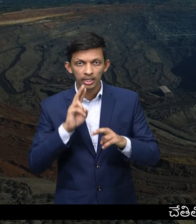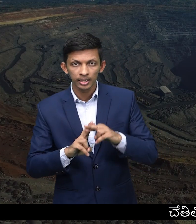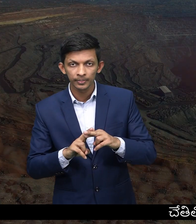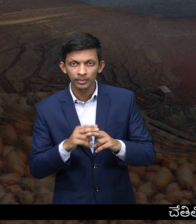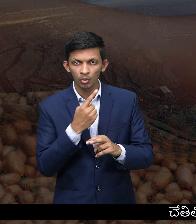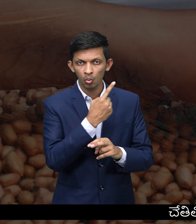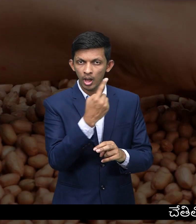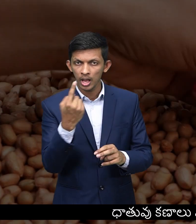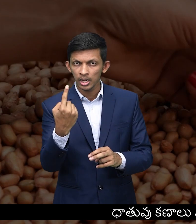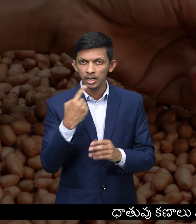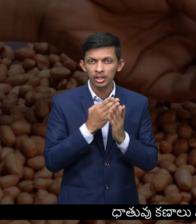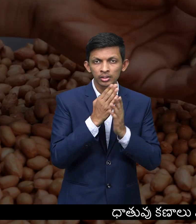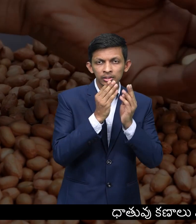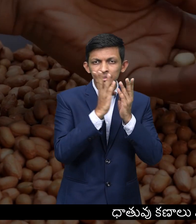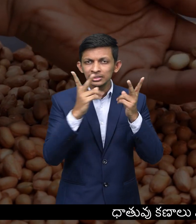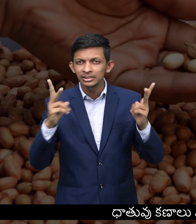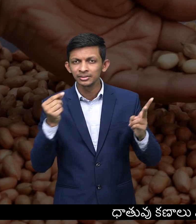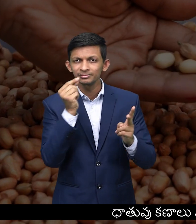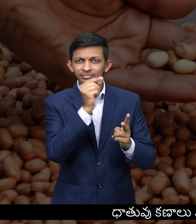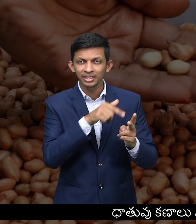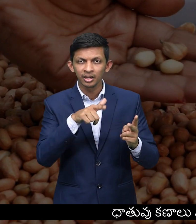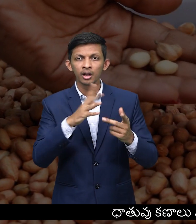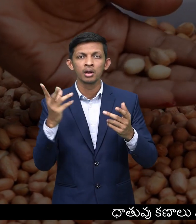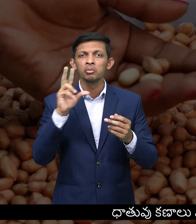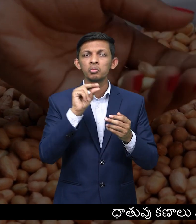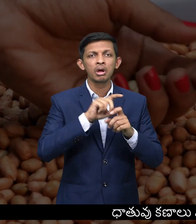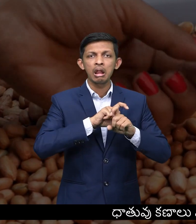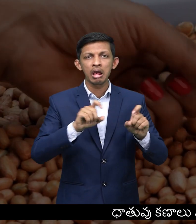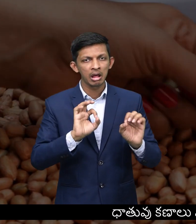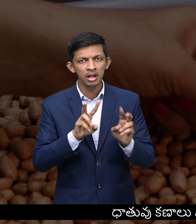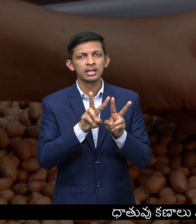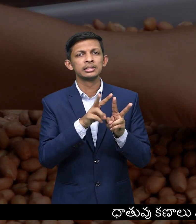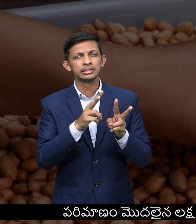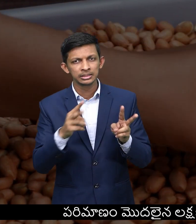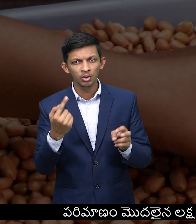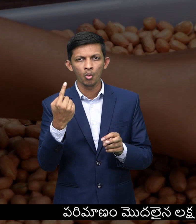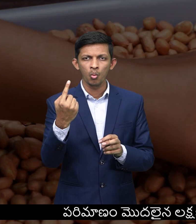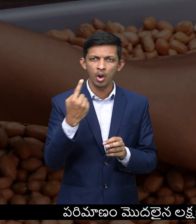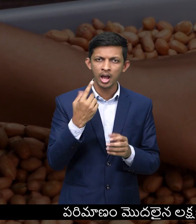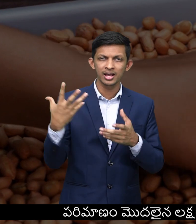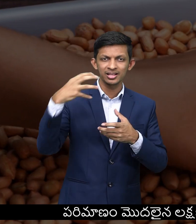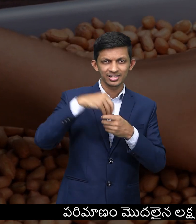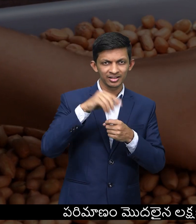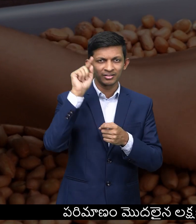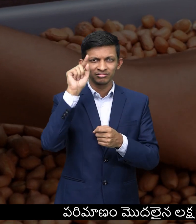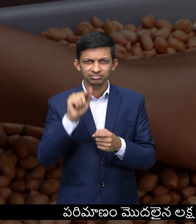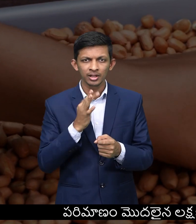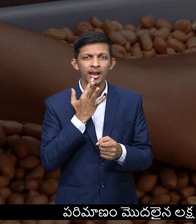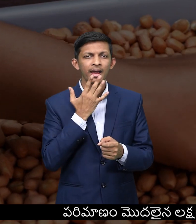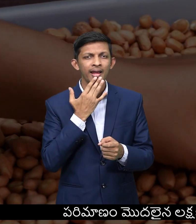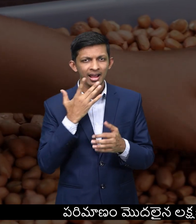చేతితో ఏరివేయడం, ధాతువు కణాలు మరియు మలినాలు రంగు, పరిమాణం మొదలైన